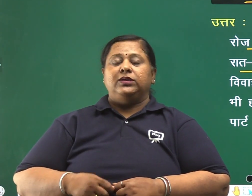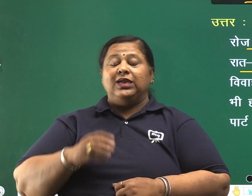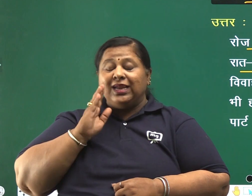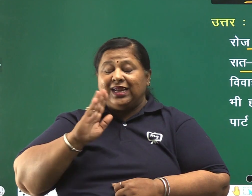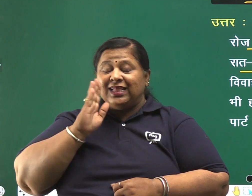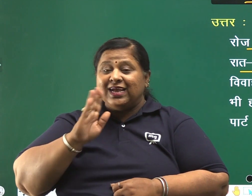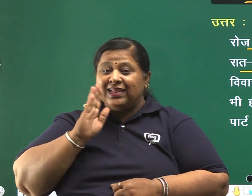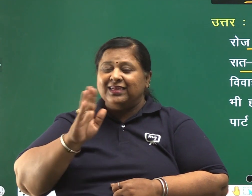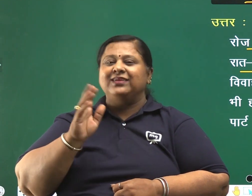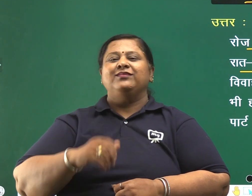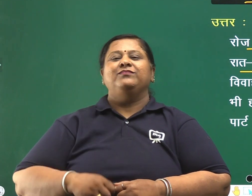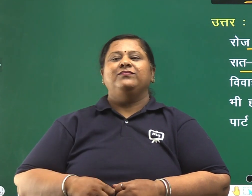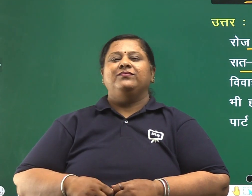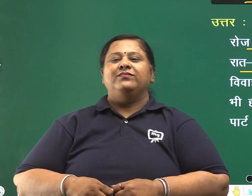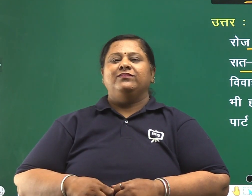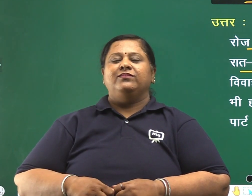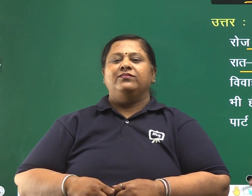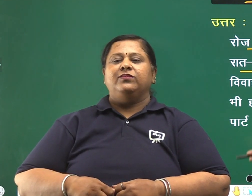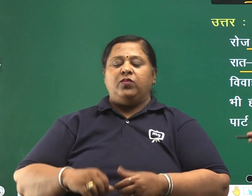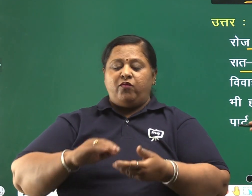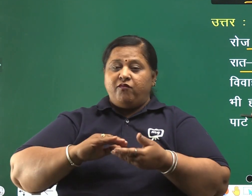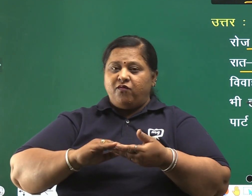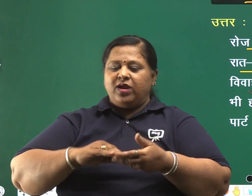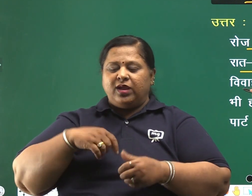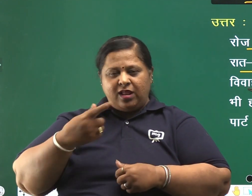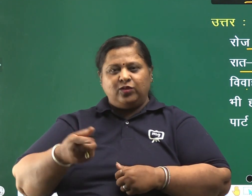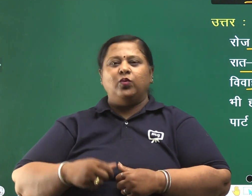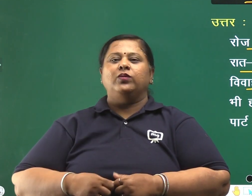गीत गाती थी। विवाह की रात को